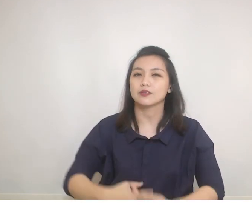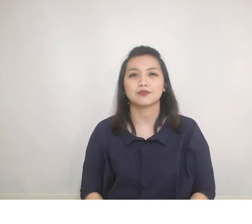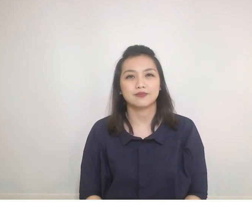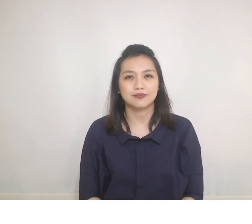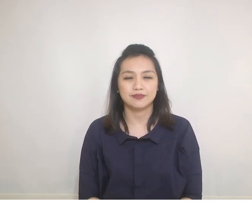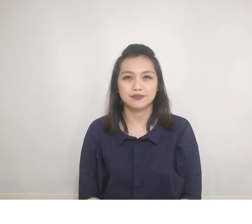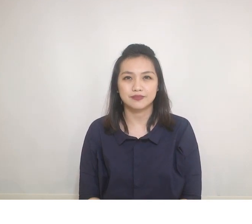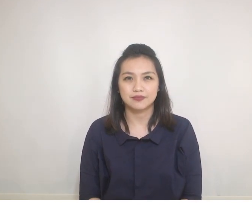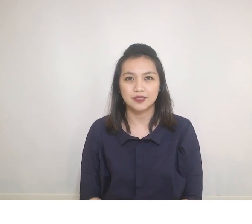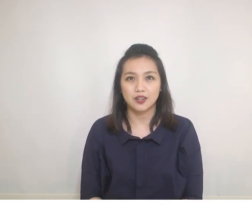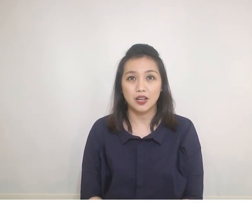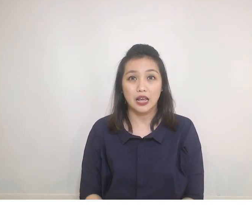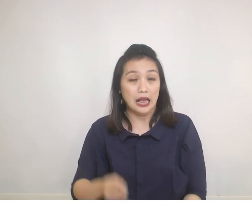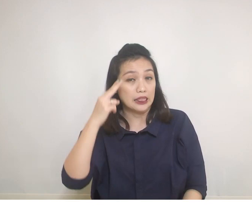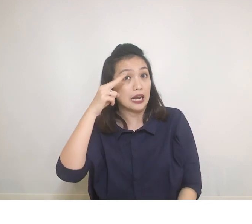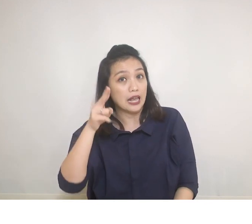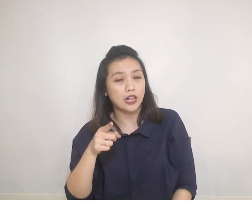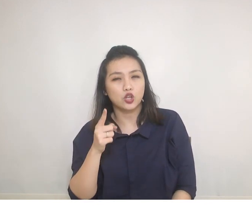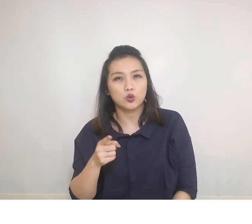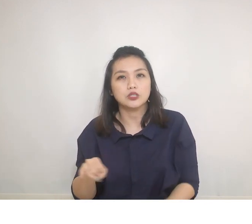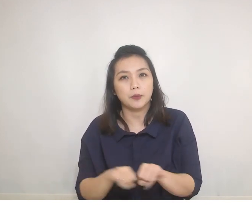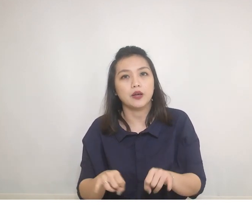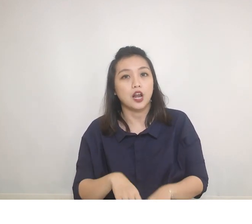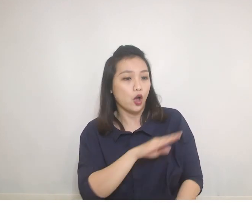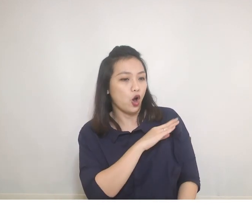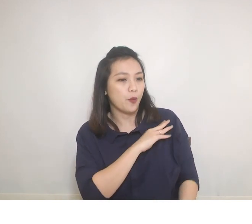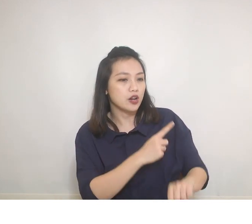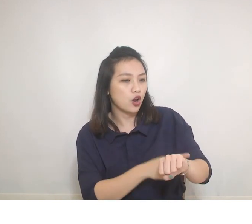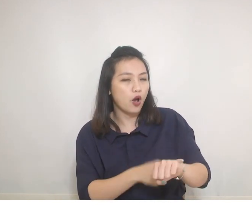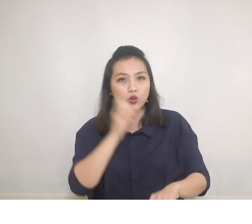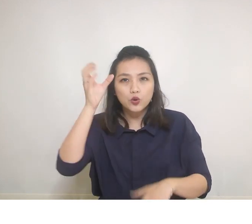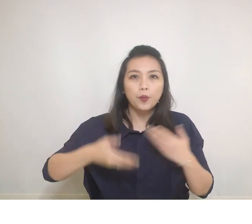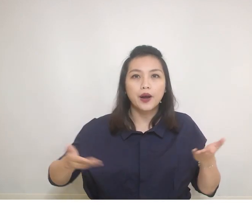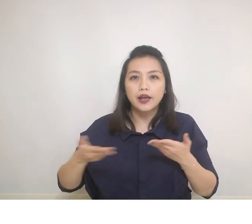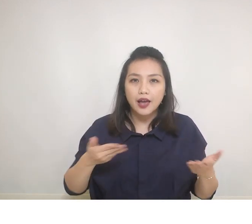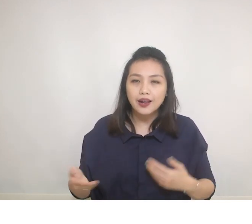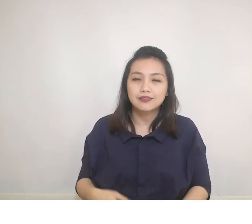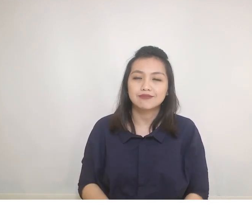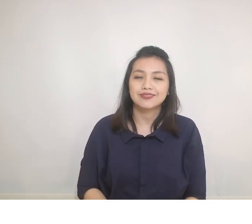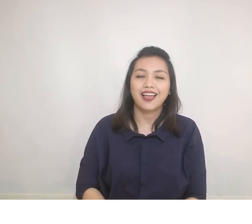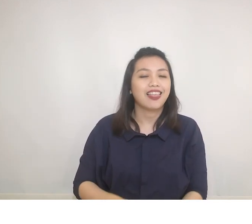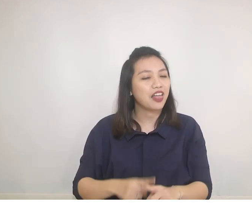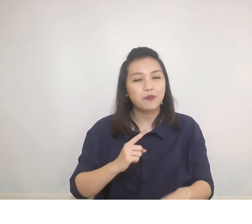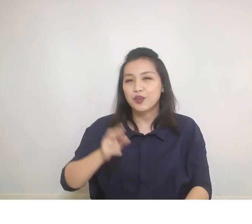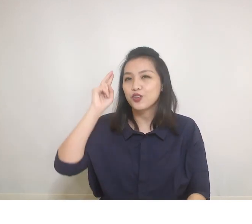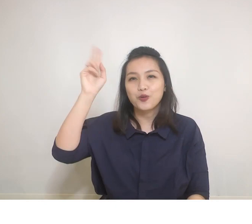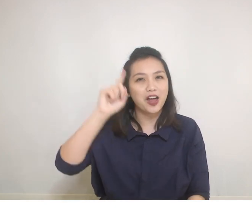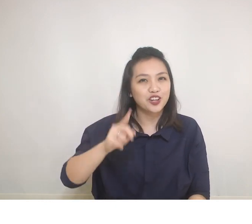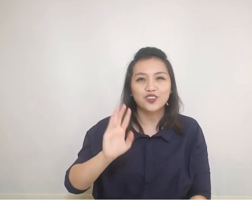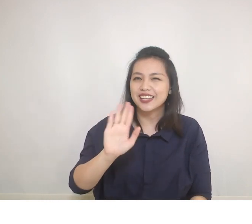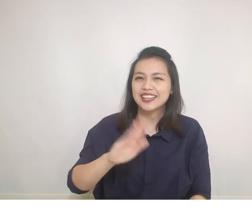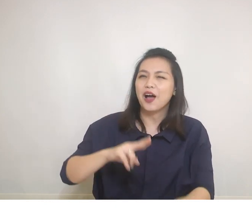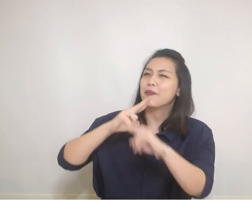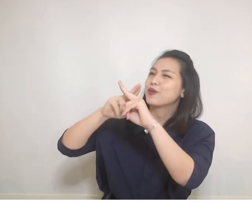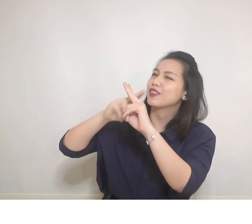libur bareng, sudah pelayanan bareng. Sekarang sering honeymoon. Sekarang lebih sering, gue. Soalnya lebih nggak ruwet kalau diajak. Oh gitu ya.